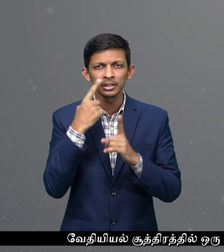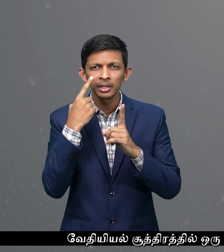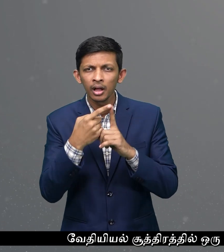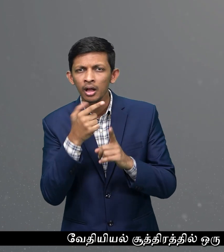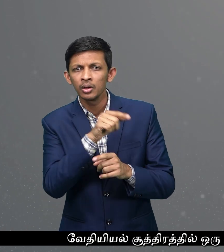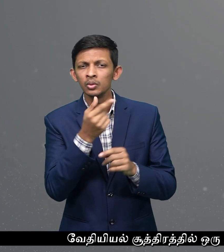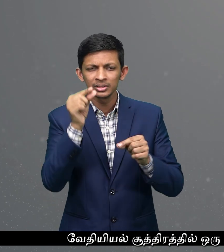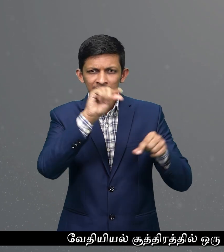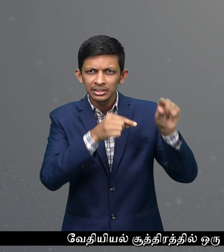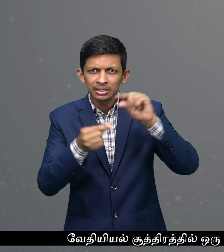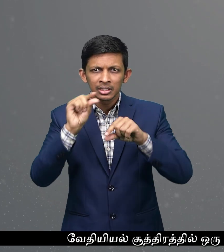பிறகு குறிக்கப்படுகிறது.